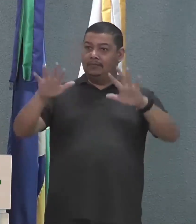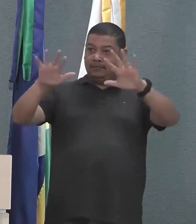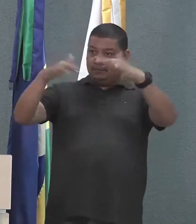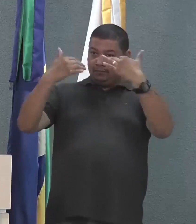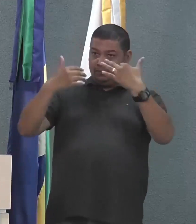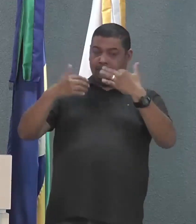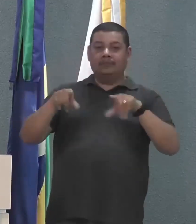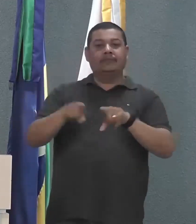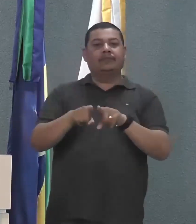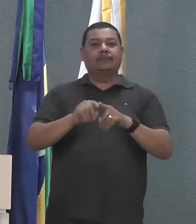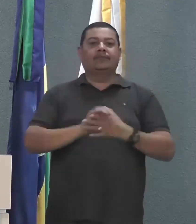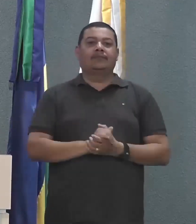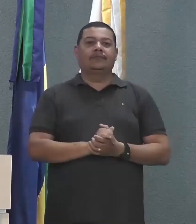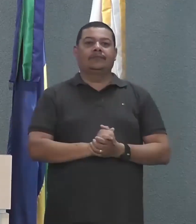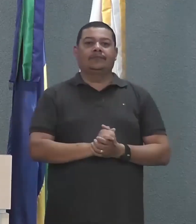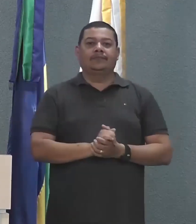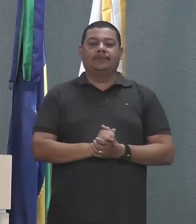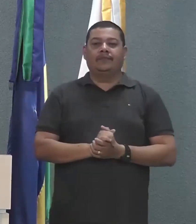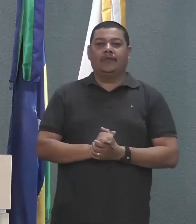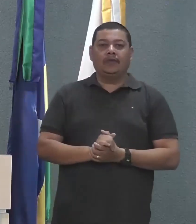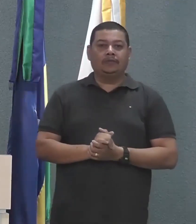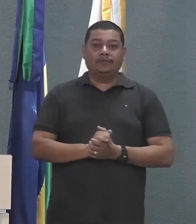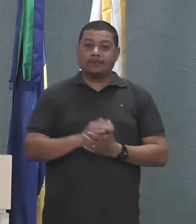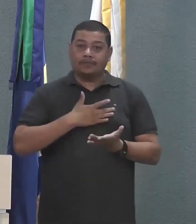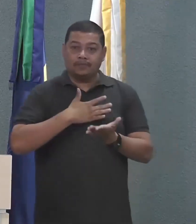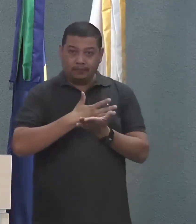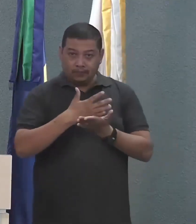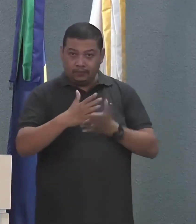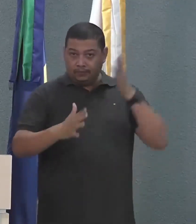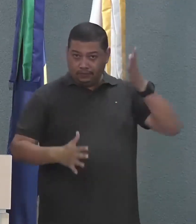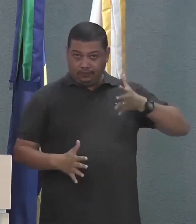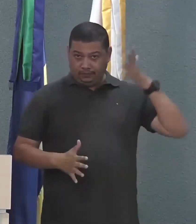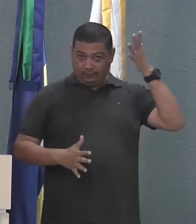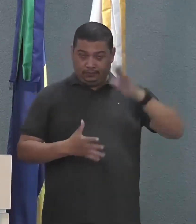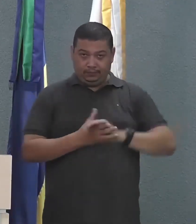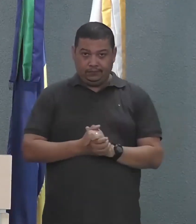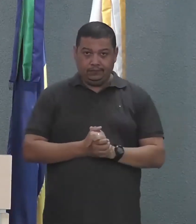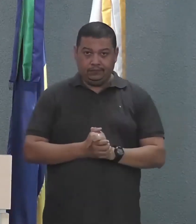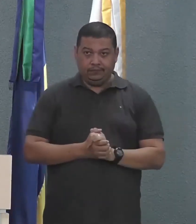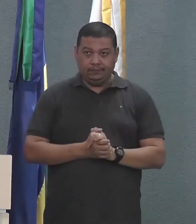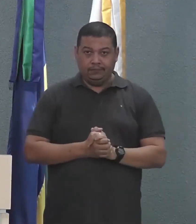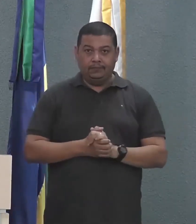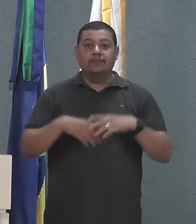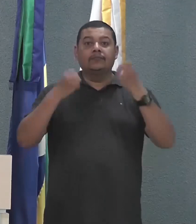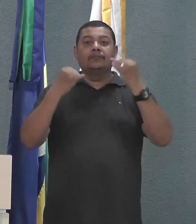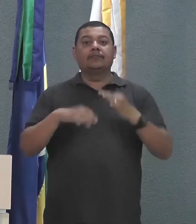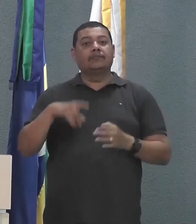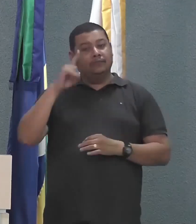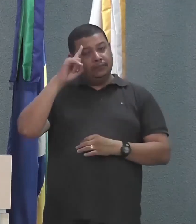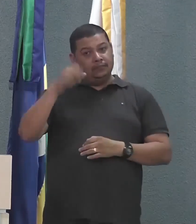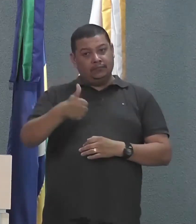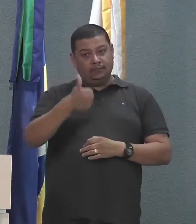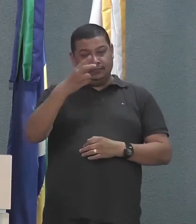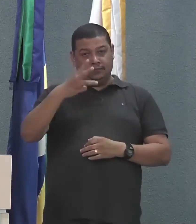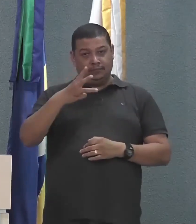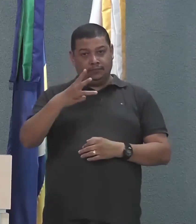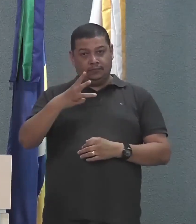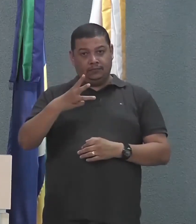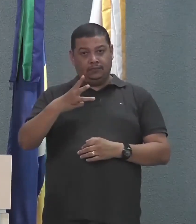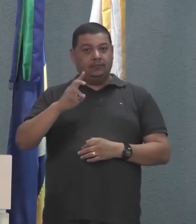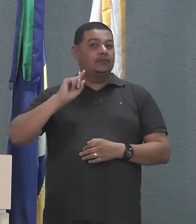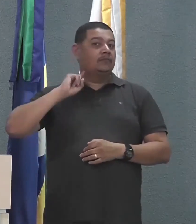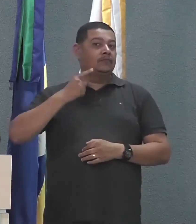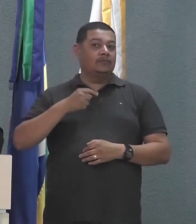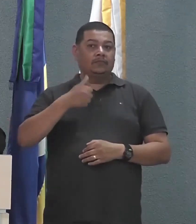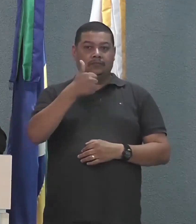no plenário. Eu vou começar meu discurso por hoje dizendo que no dia 13 de